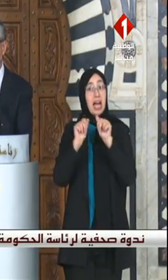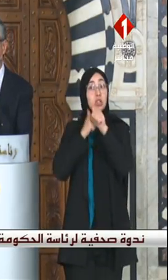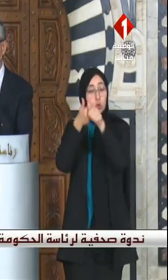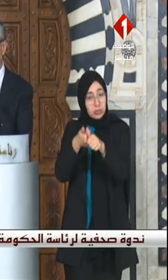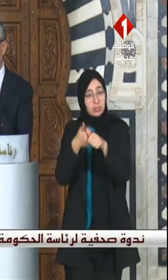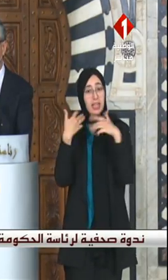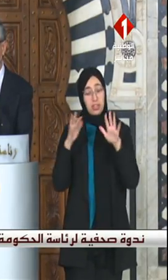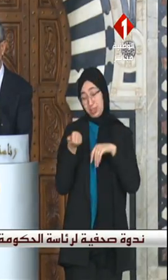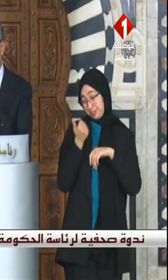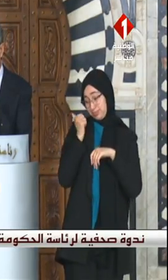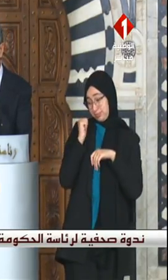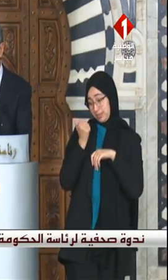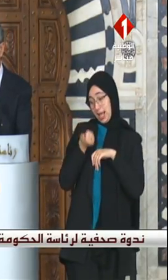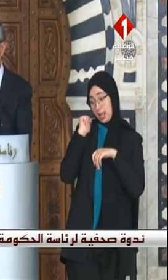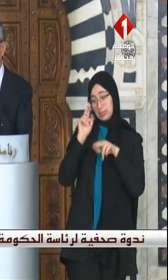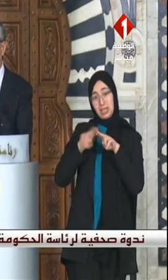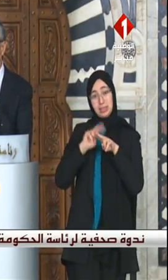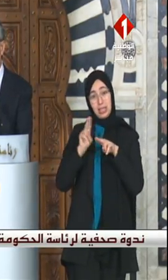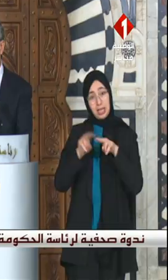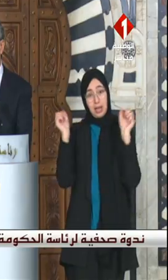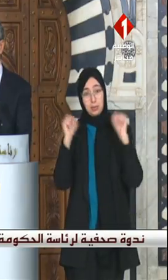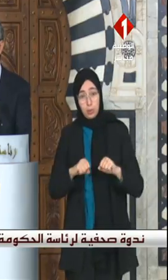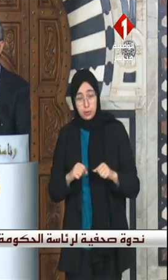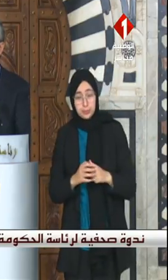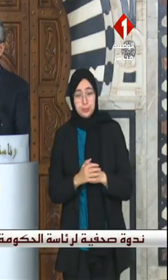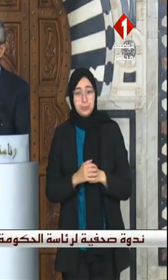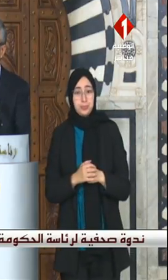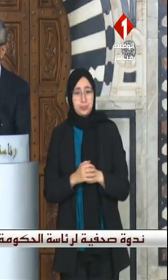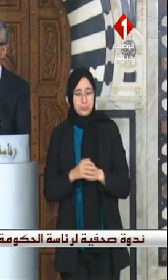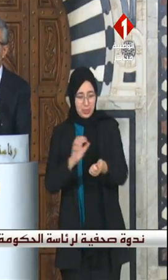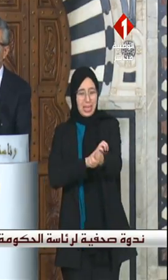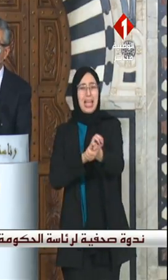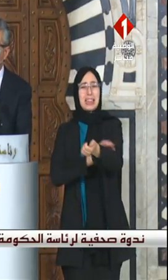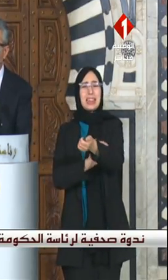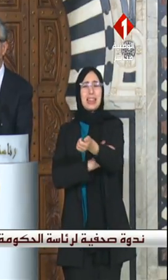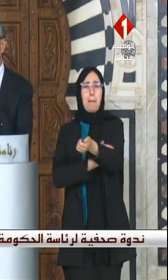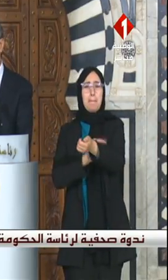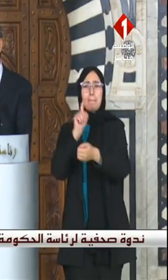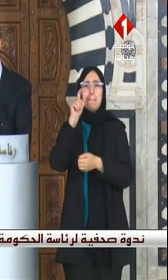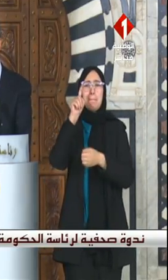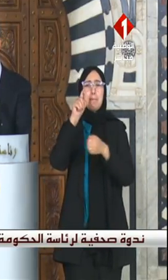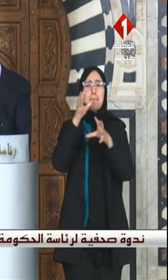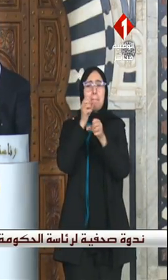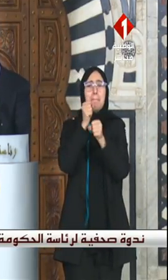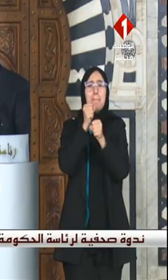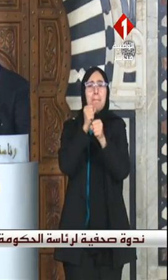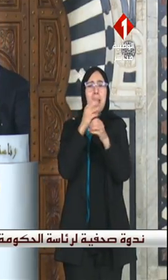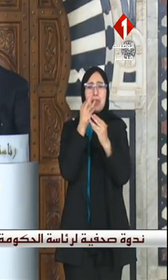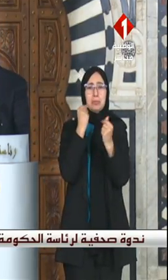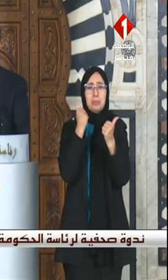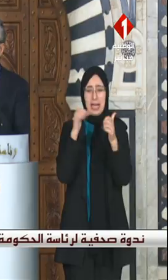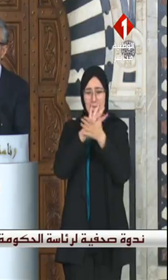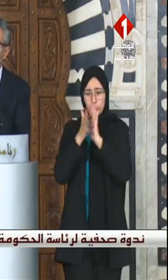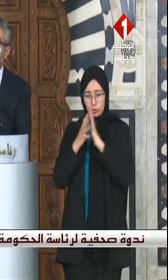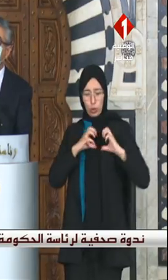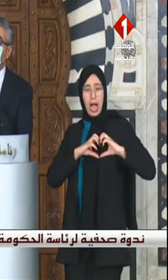زلنا كيف عملنا تحيين أمس فيما يخص خاصة تخثر الدم بالتعاون مع جمعية القلب